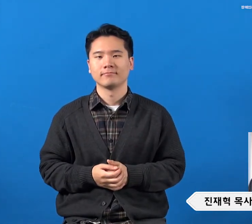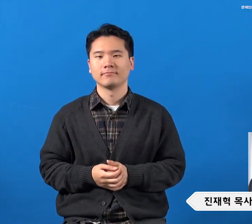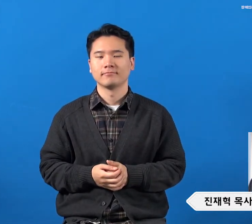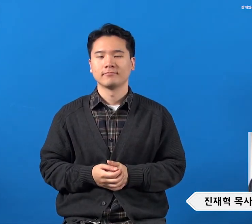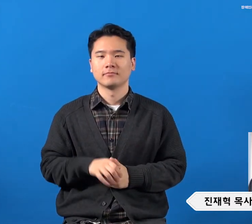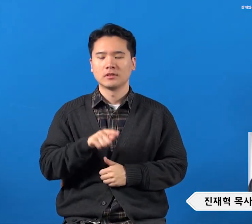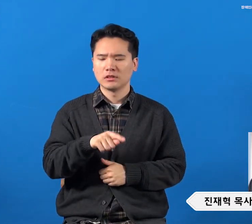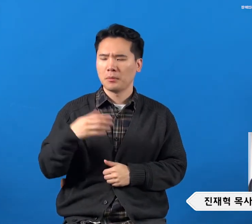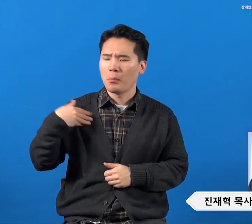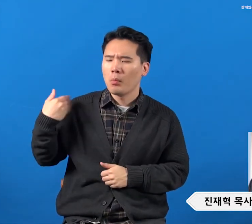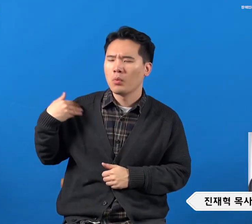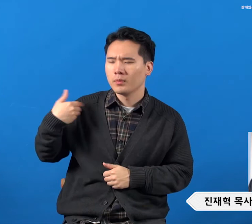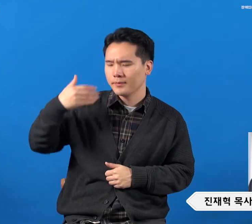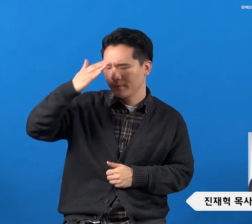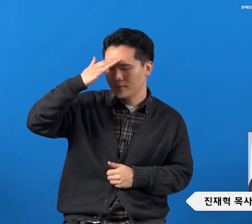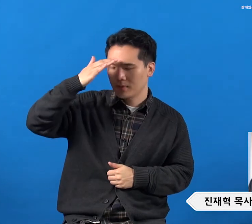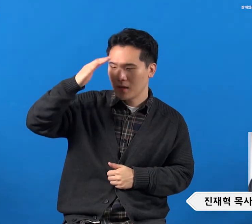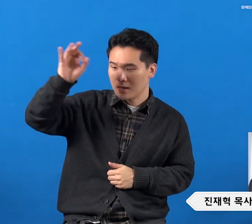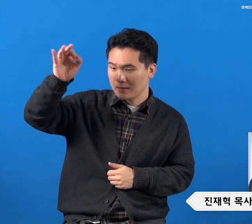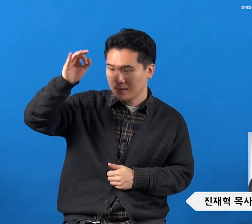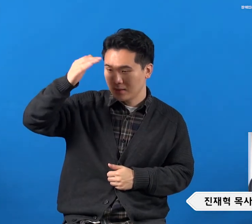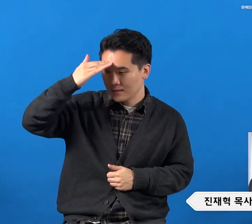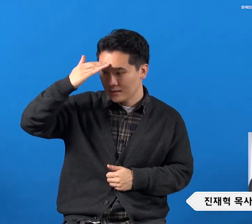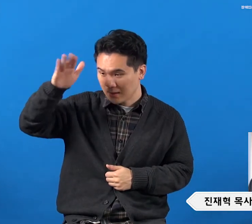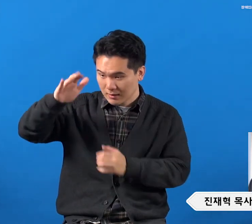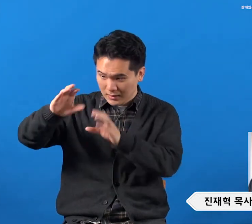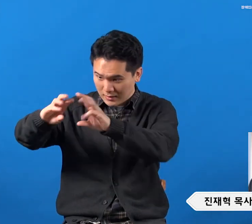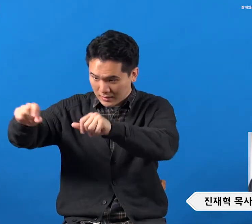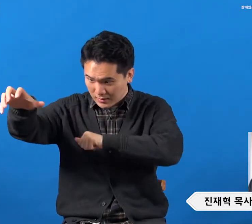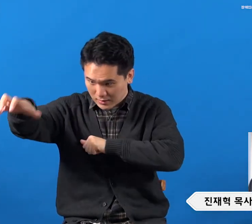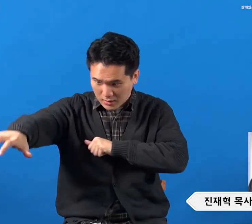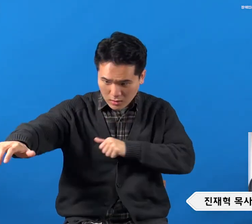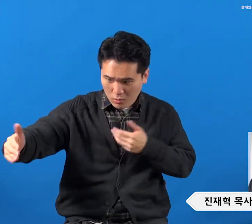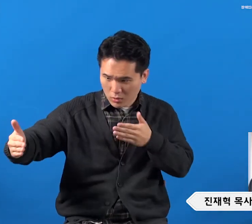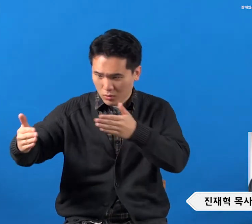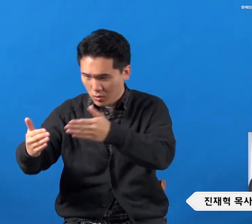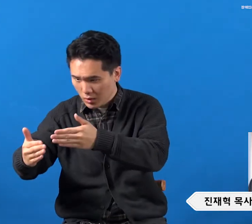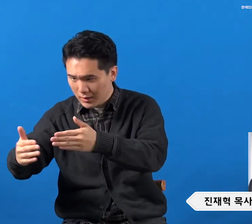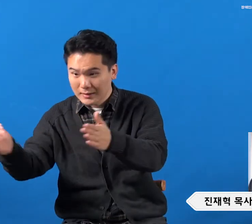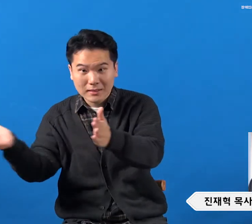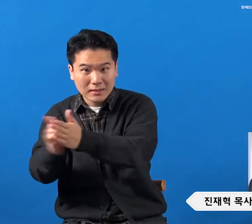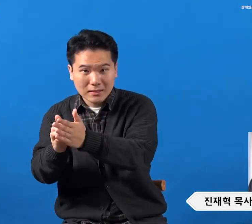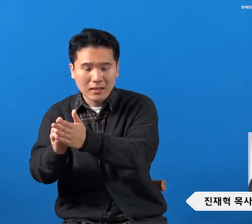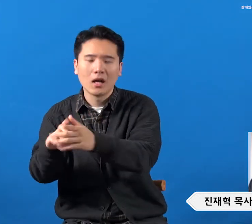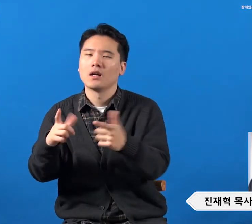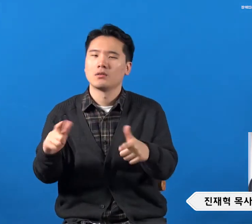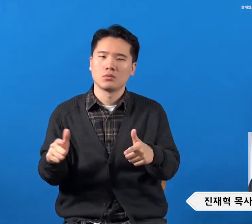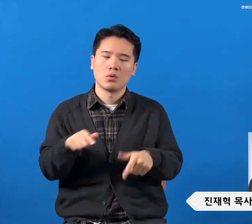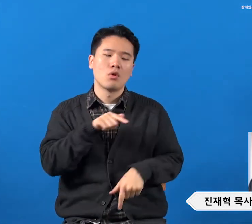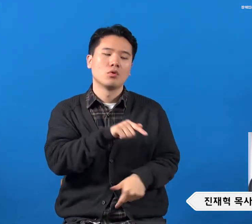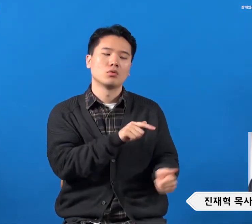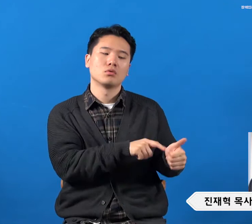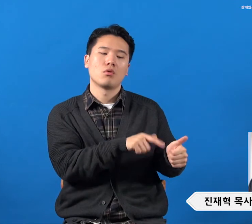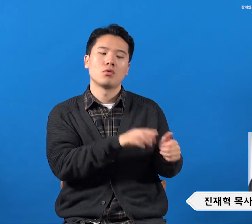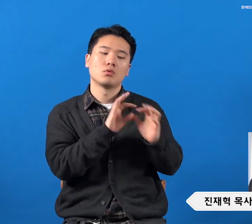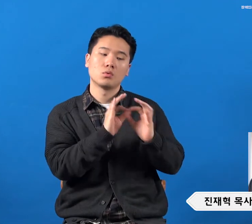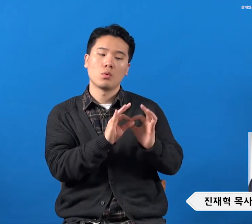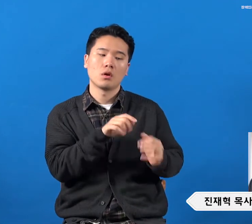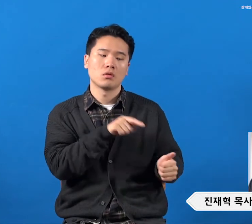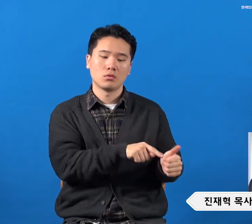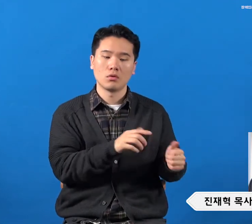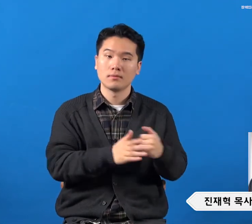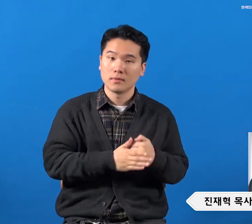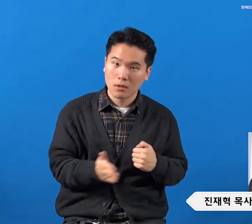그 알지 못하는 땅으로 가는 것으로 끝나는 축복이 아니라 너로 말미암아, 너로 인하여,